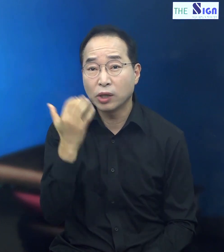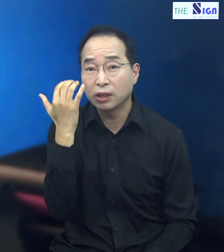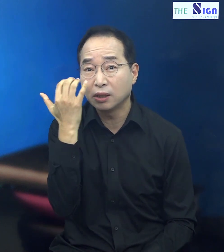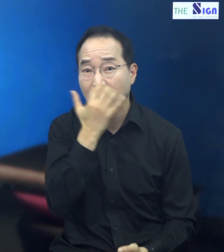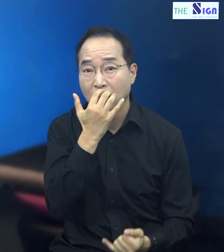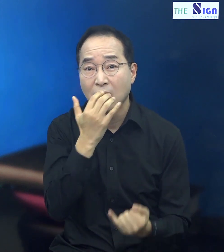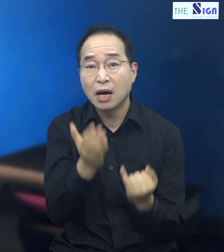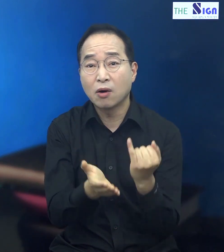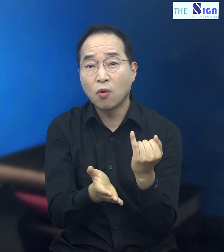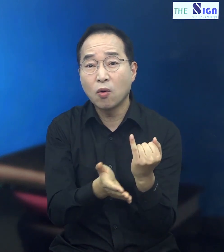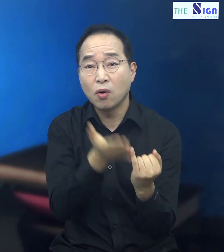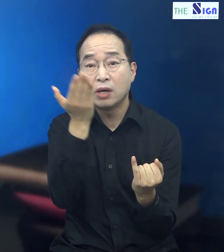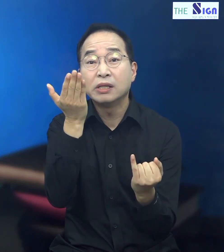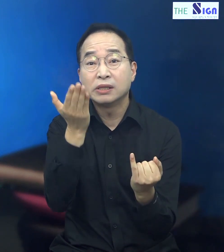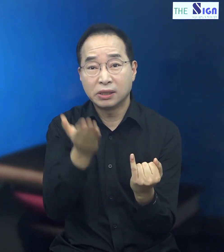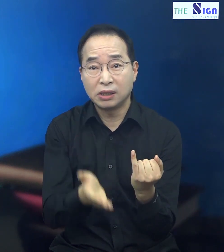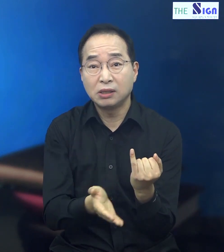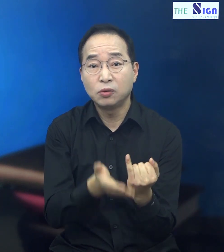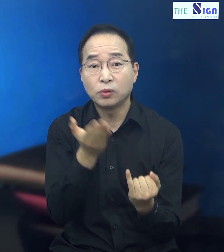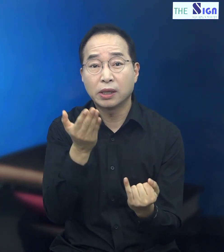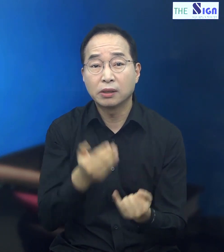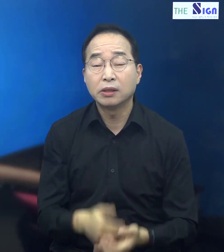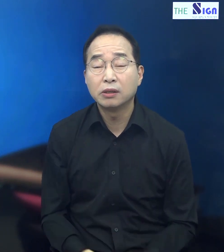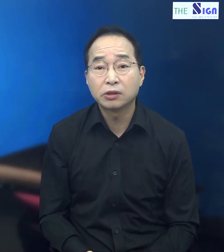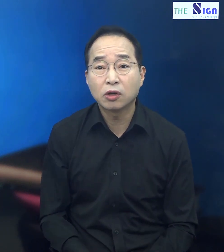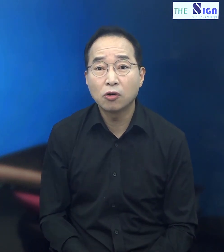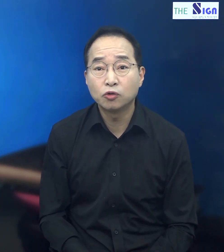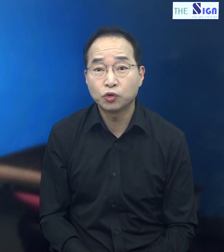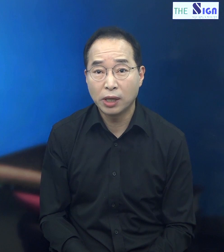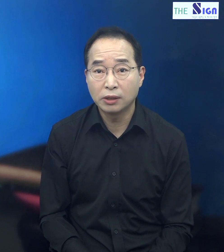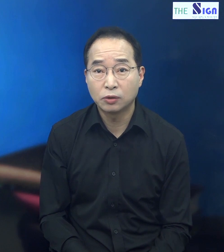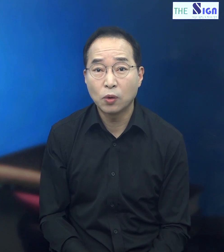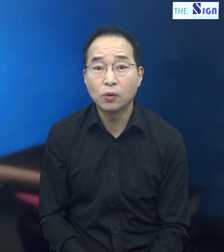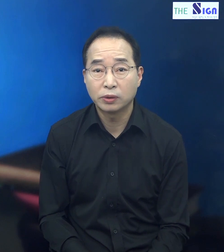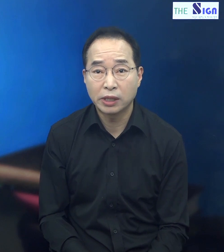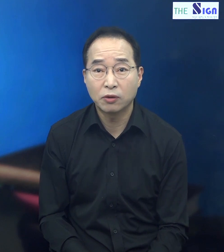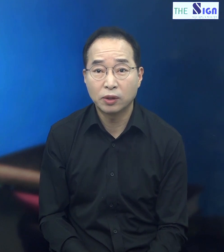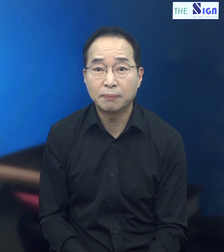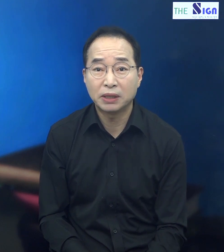성추행은 하고 스치는 동작을 성추행으로 사용을 합니다.